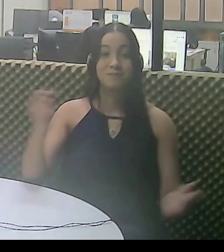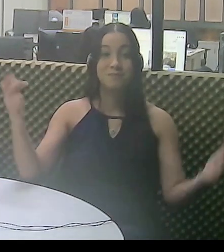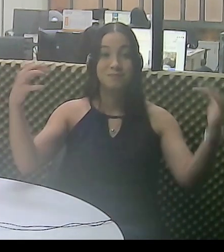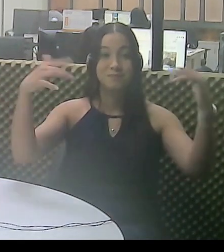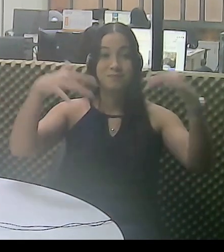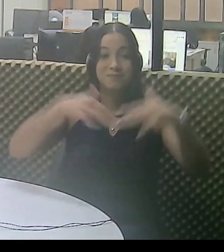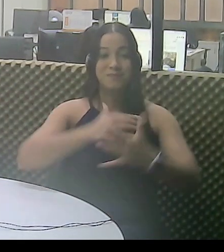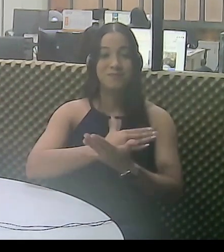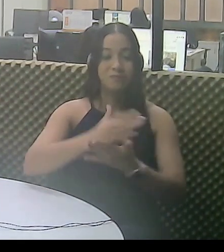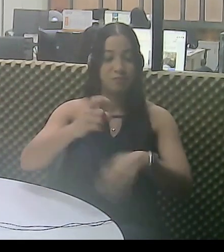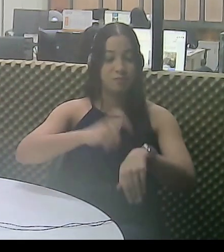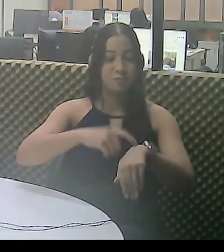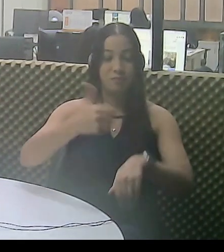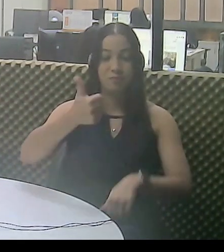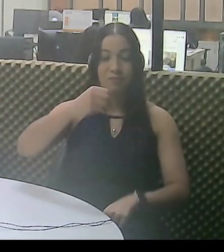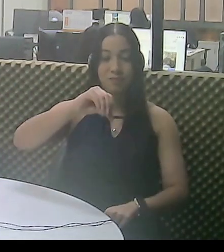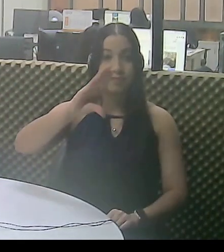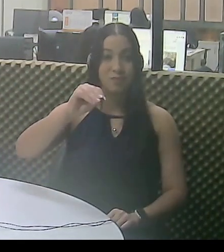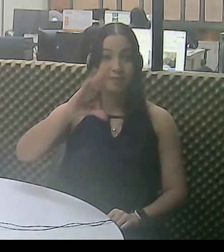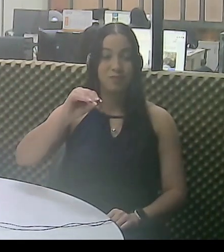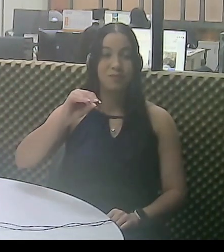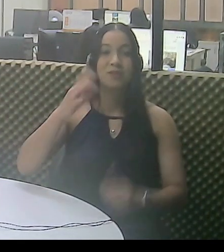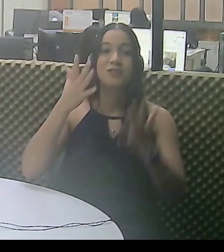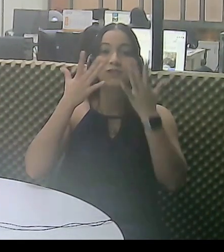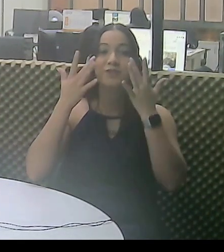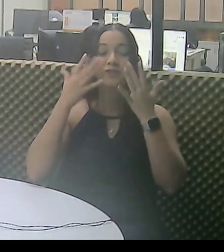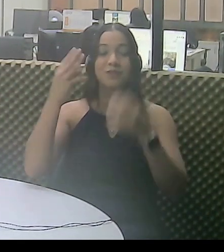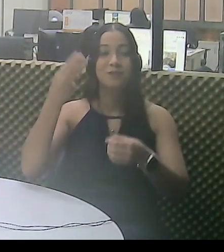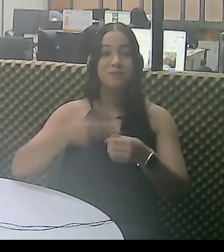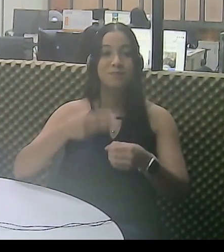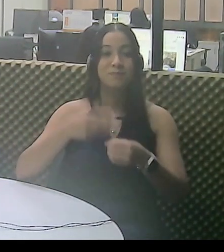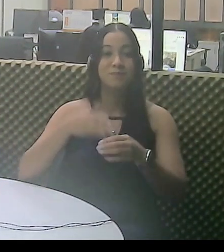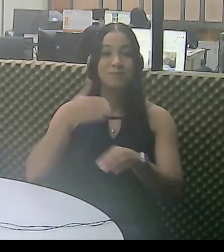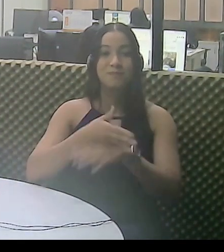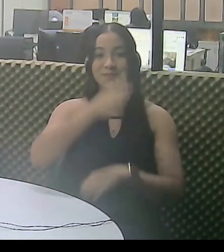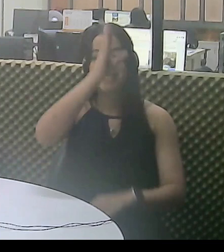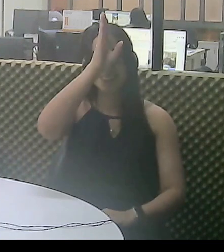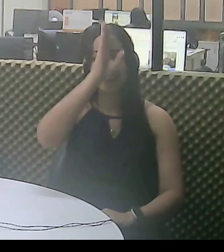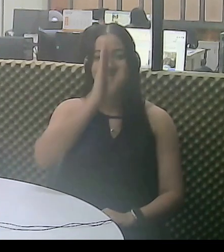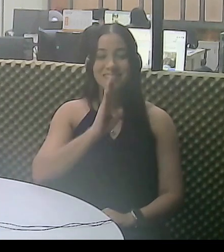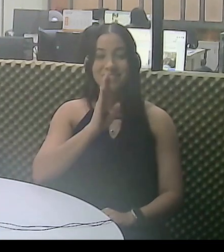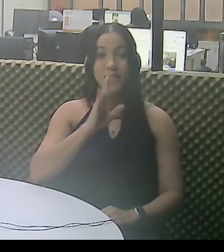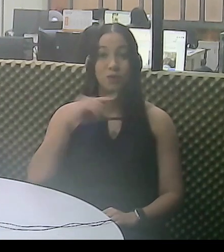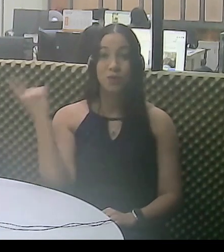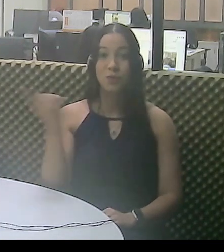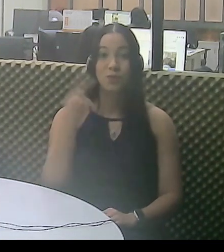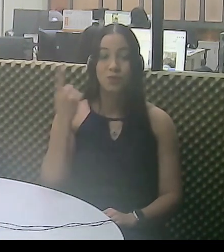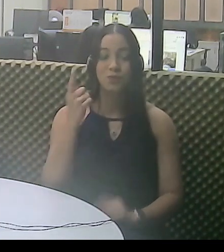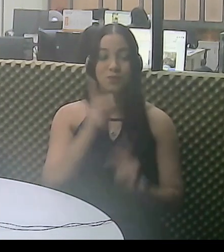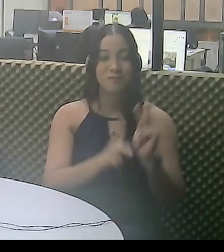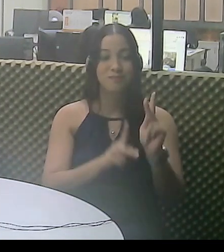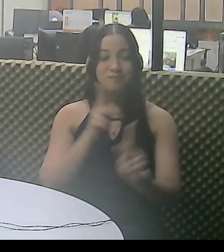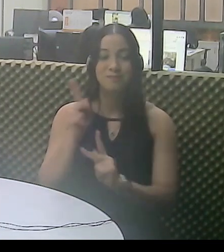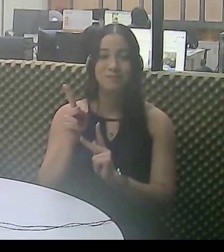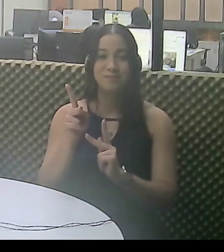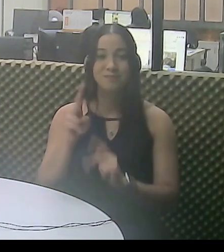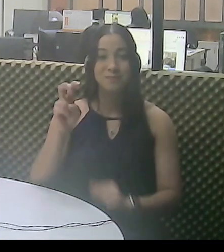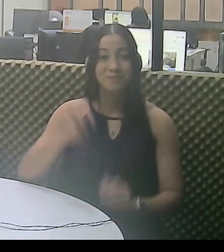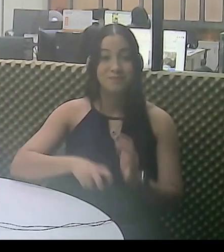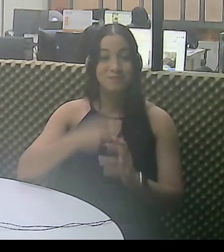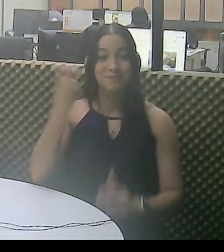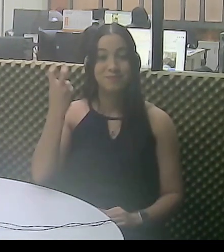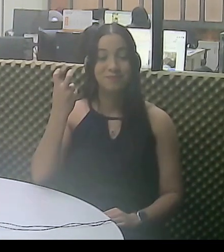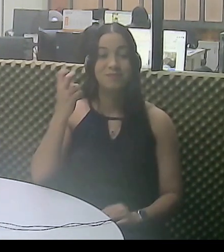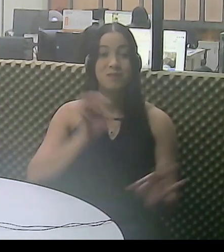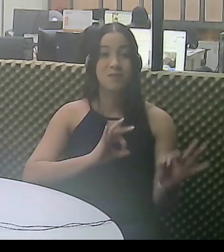vai começar às 7 da noite na esplanada do Teatro Municipal, com entrada gratuita a toda a população. A quinta edição do